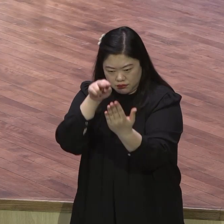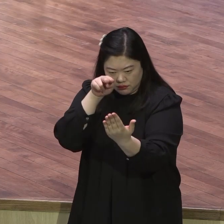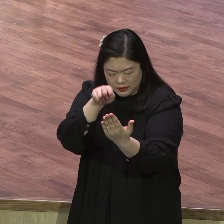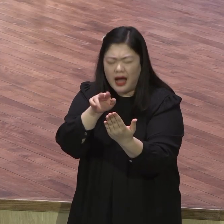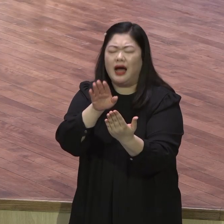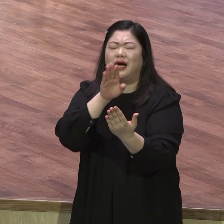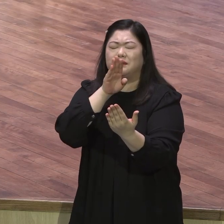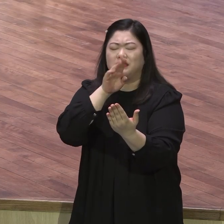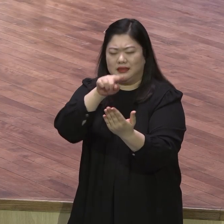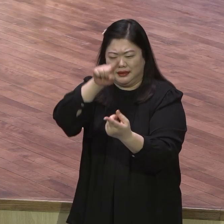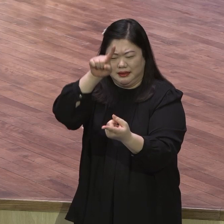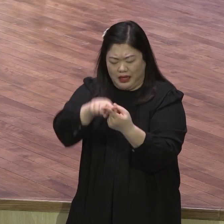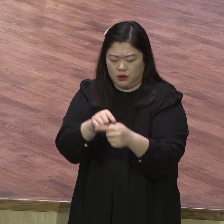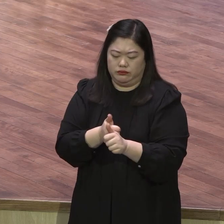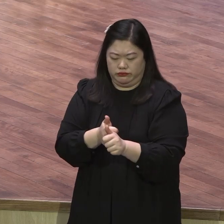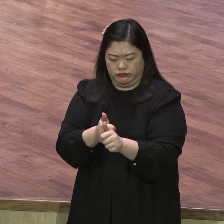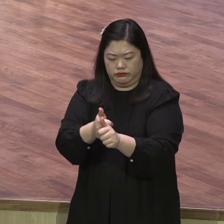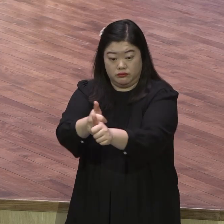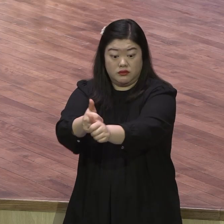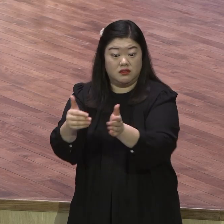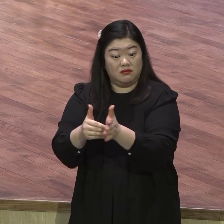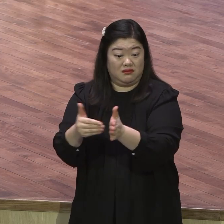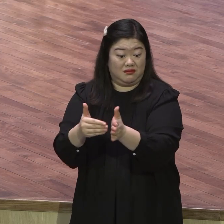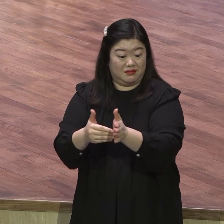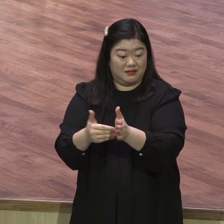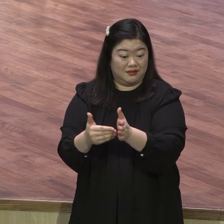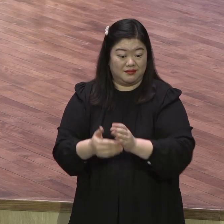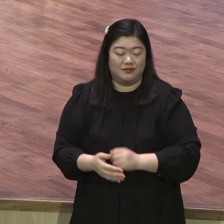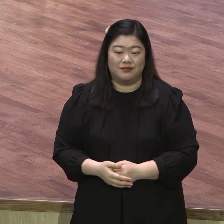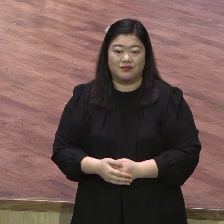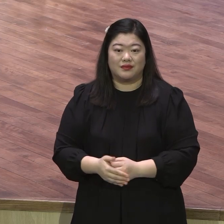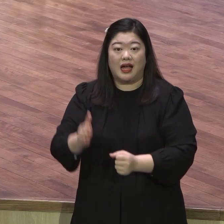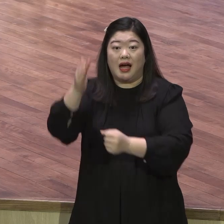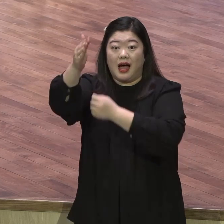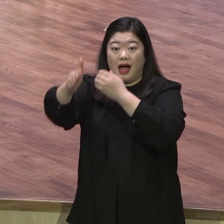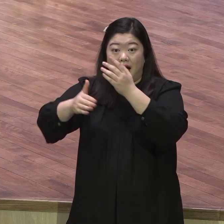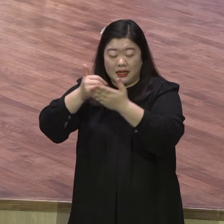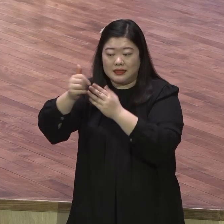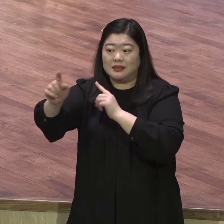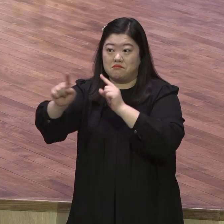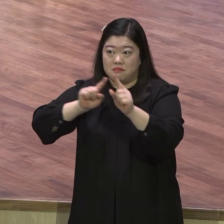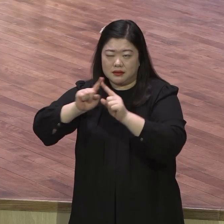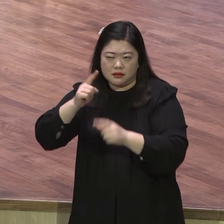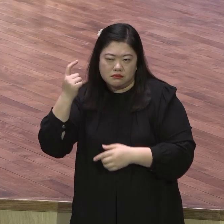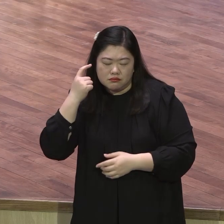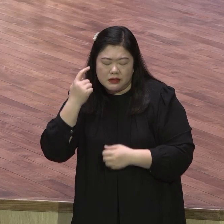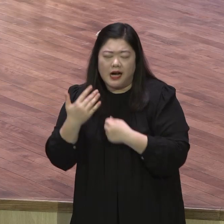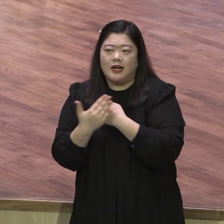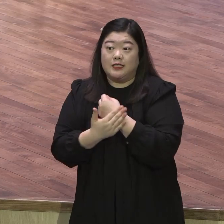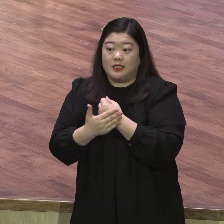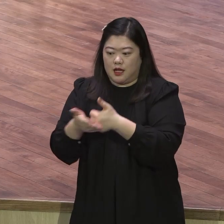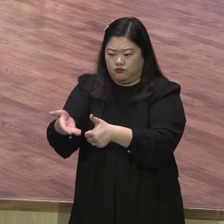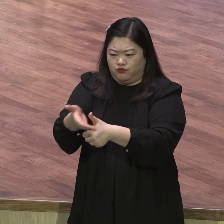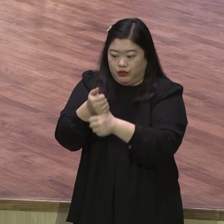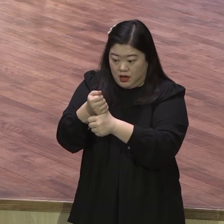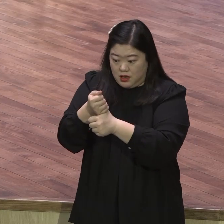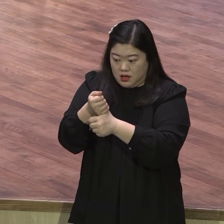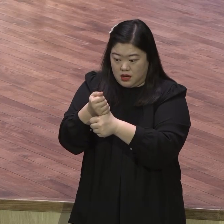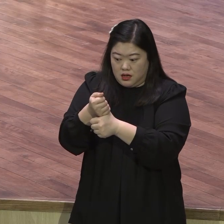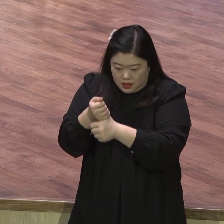바로 하나님의 이 말씀을 붙잡은 언약 인생이 되어야 된다. 말씀